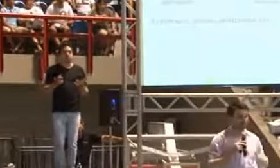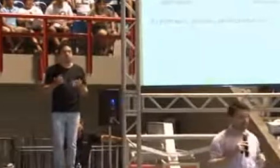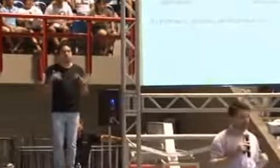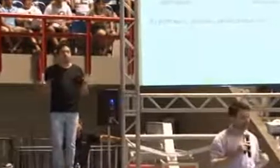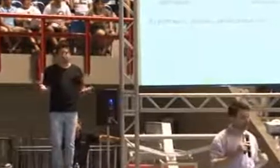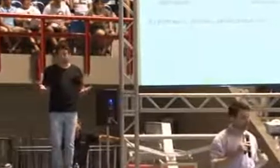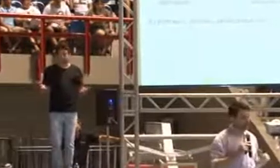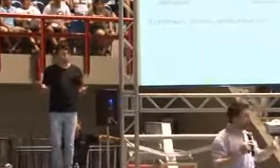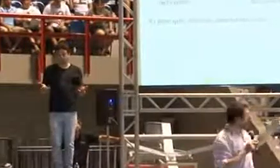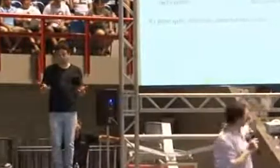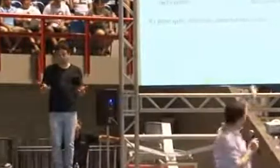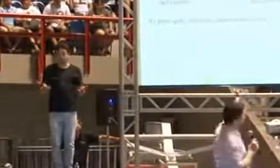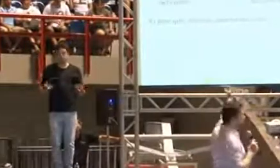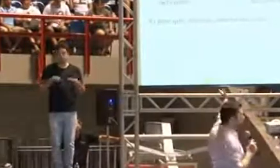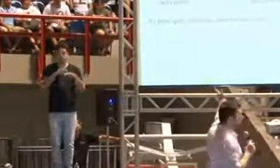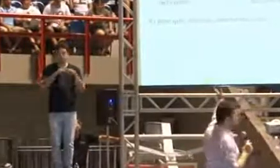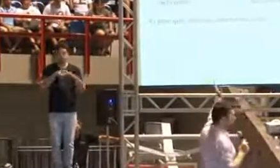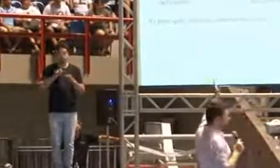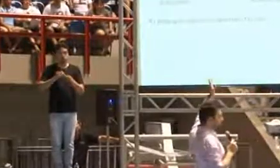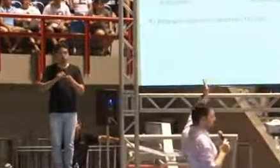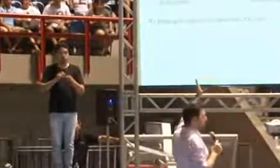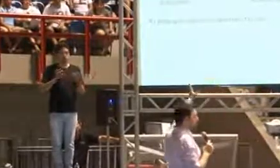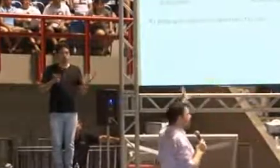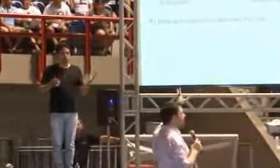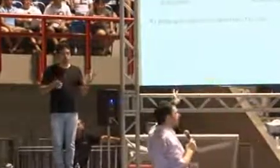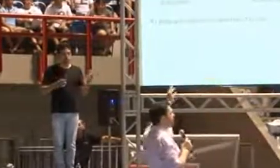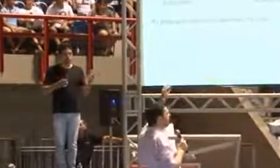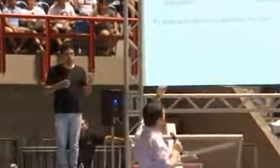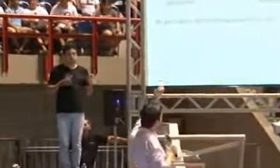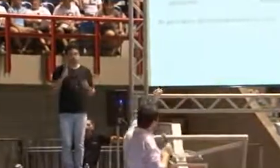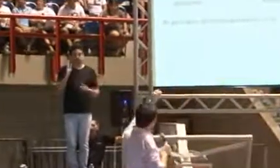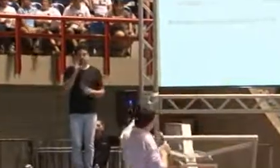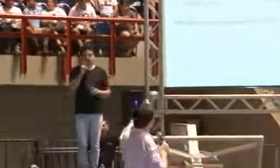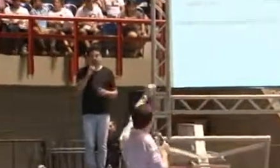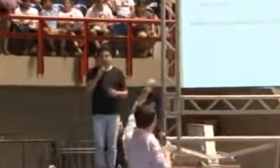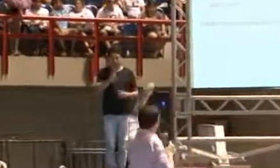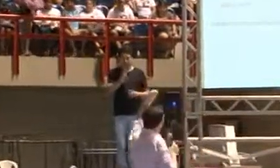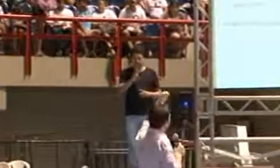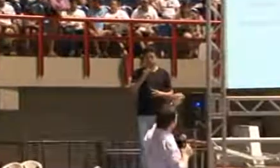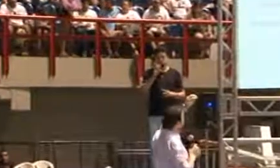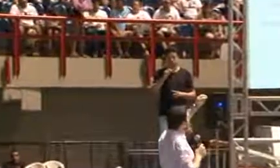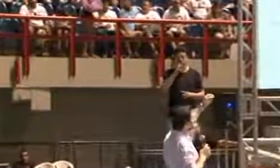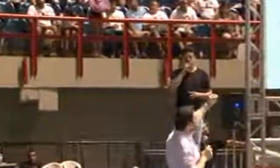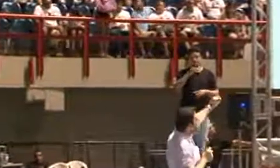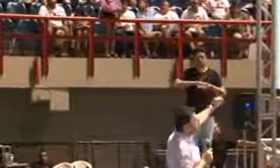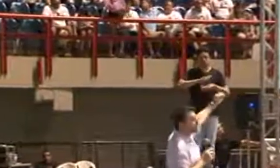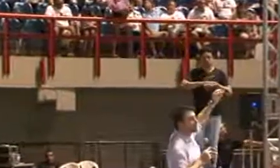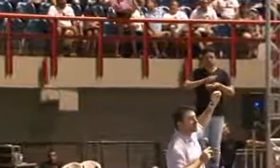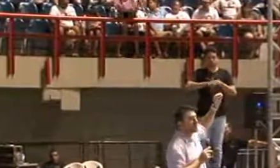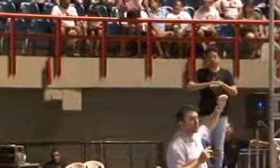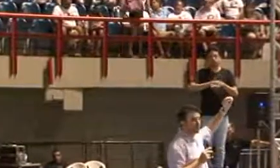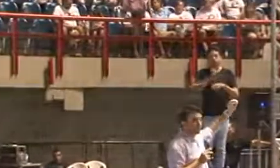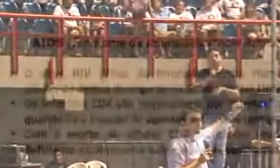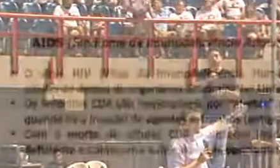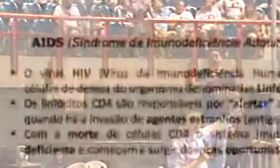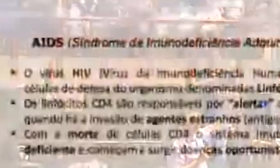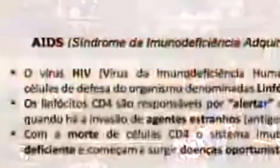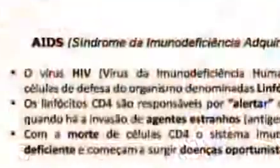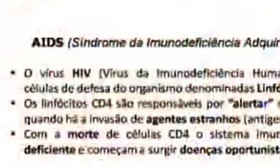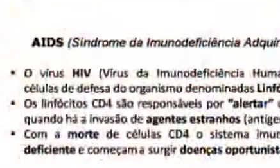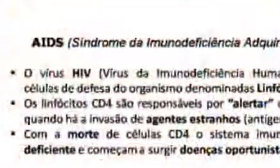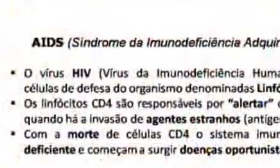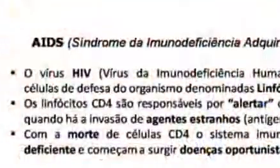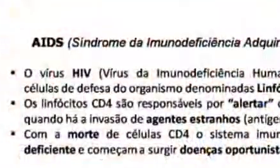aí? É isso que ele faz. O HIV, ele destrói as nossas células de defesa, que